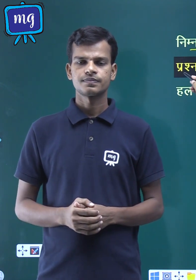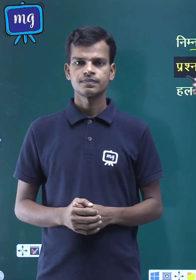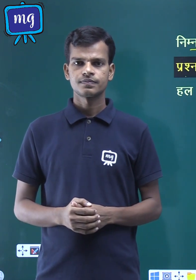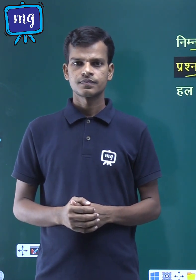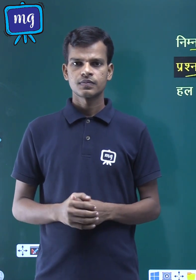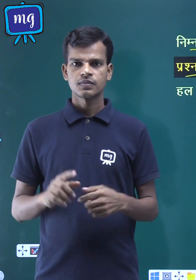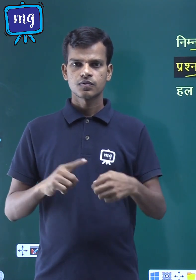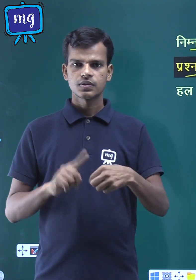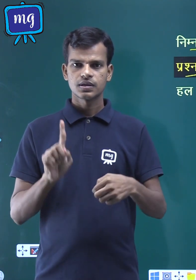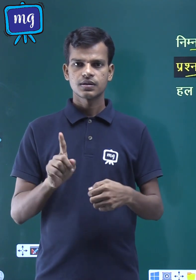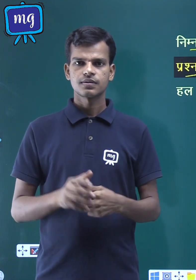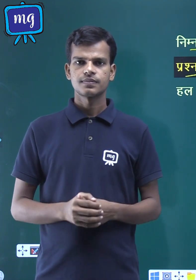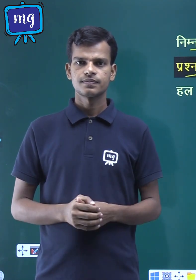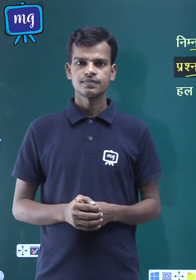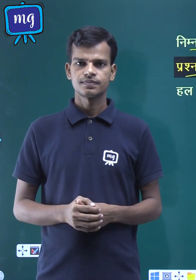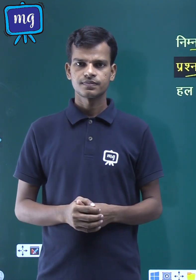प्रश्न 1,